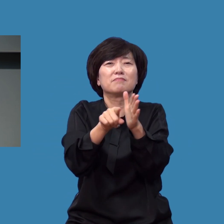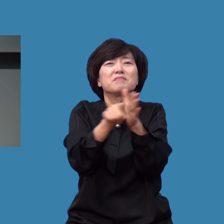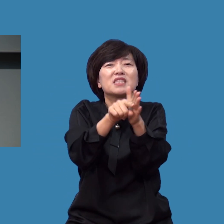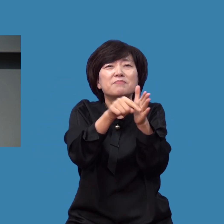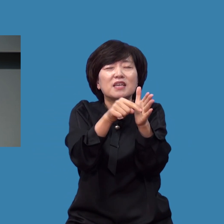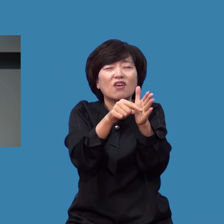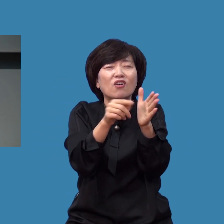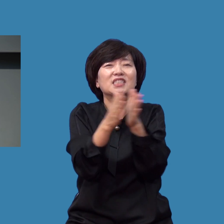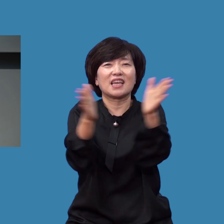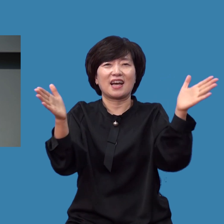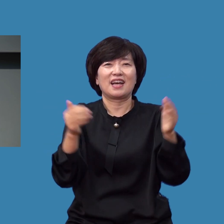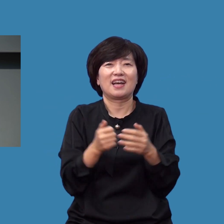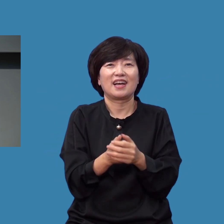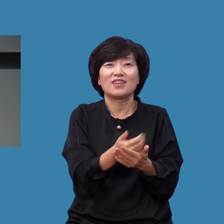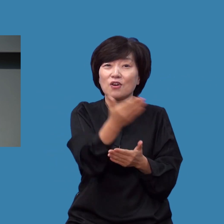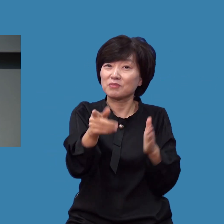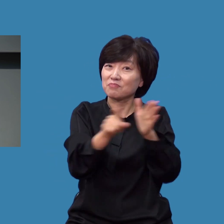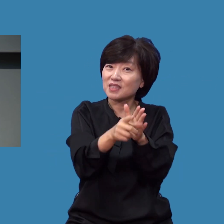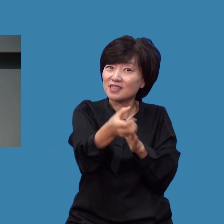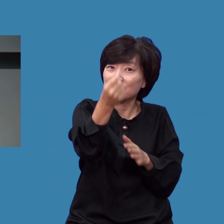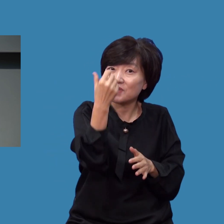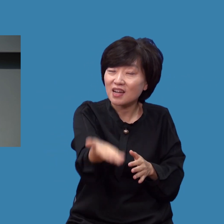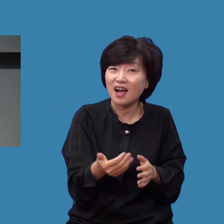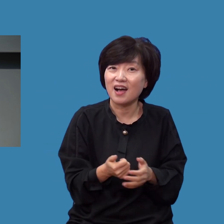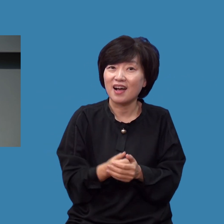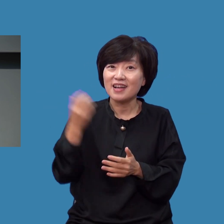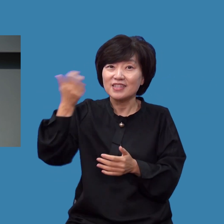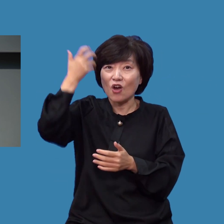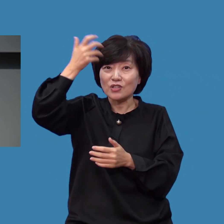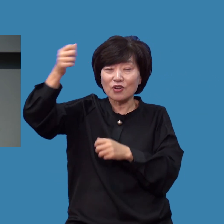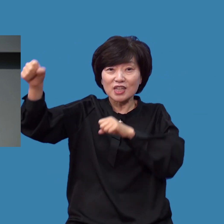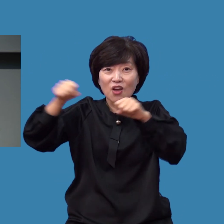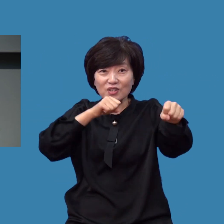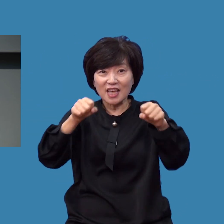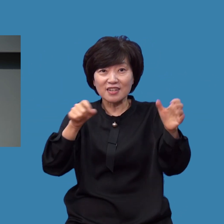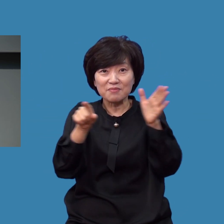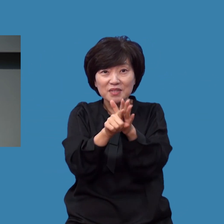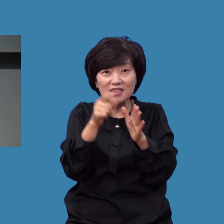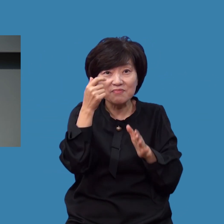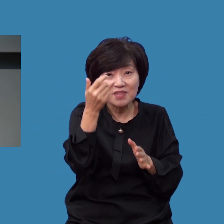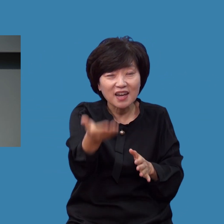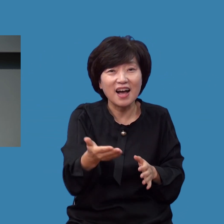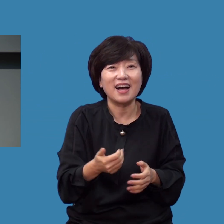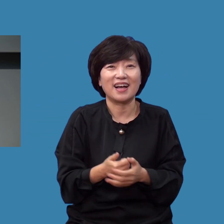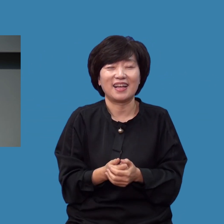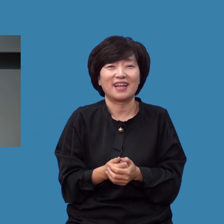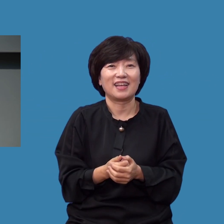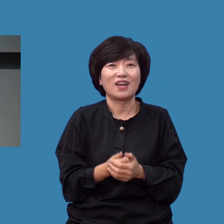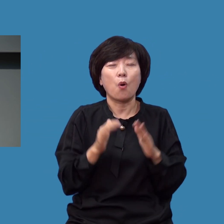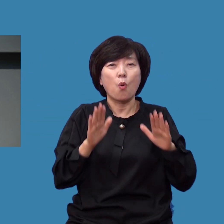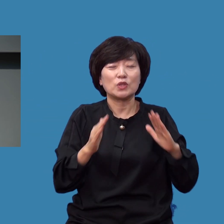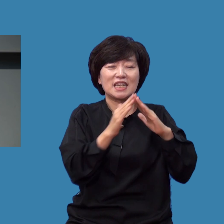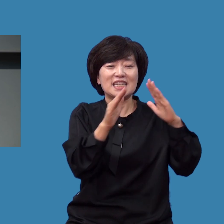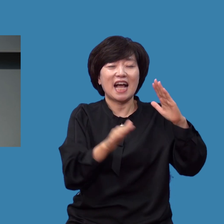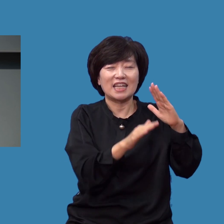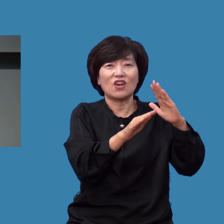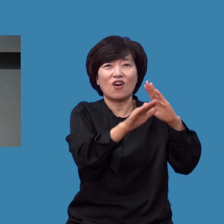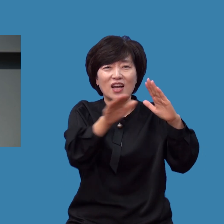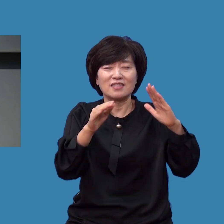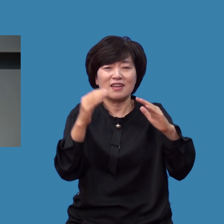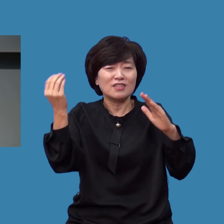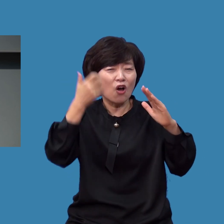여러분은 믿으십니까? 성령께서 역사하실 수 있다는 걸 믿으십니까? 오늘 각 가정 가운데 성령이 찾아가셔서 임하실